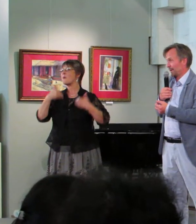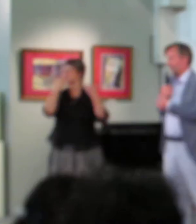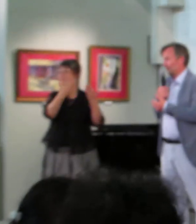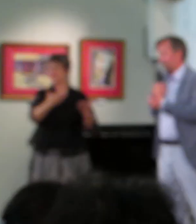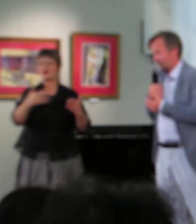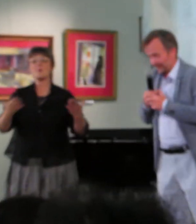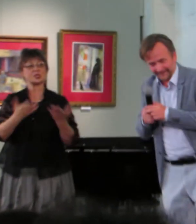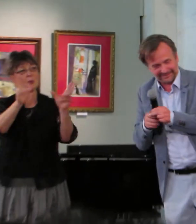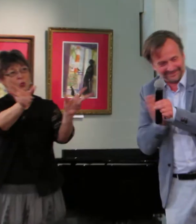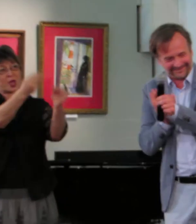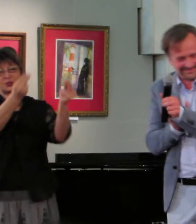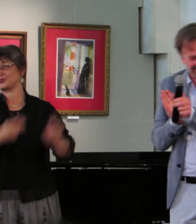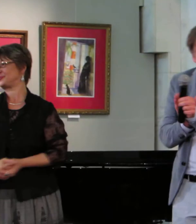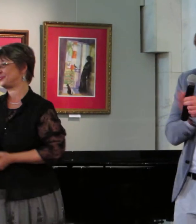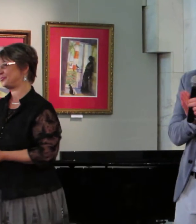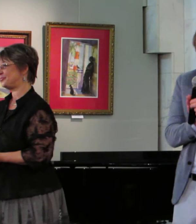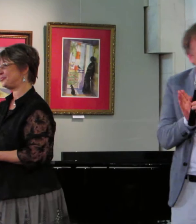поздравить. Пожелаю ей удачи.